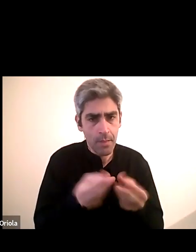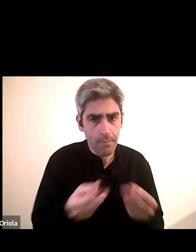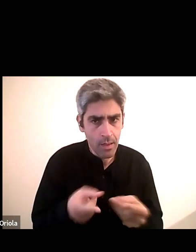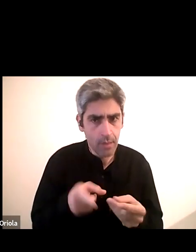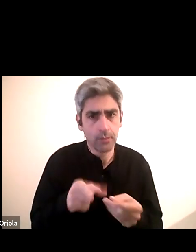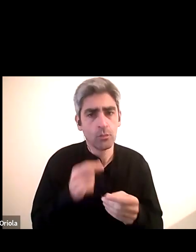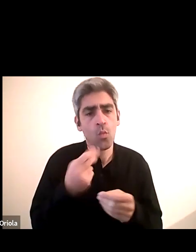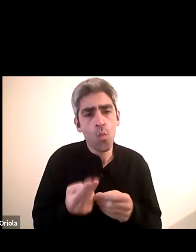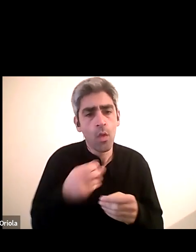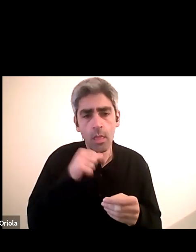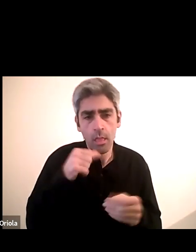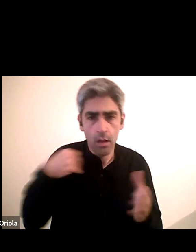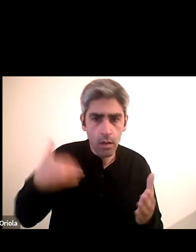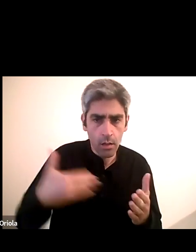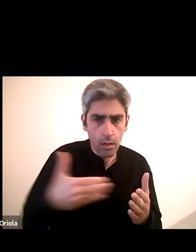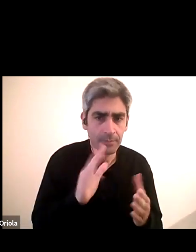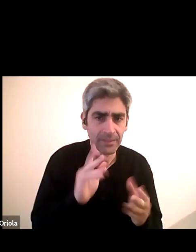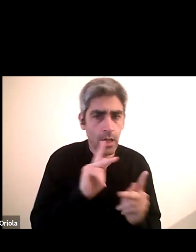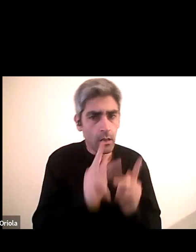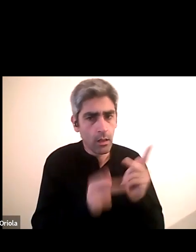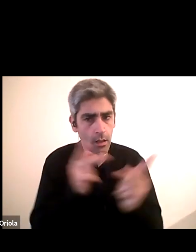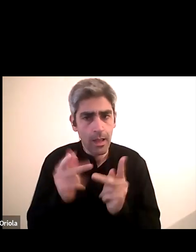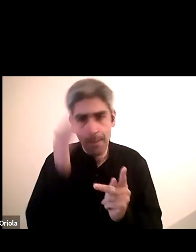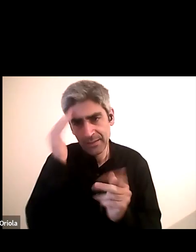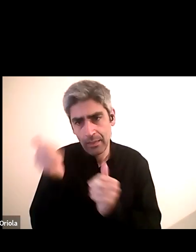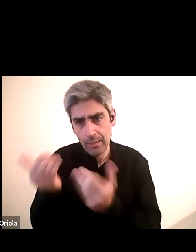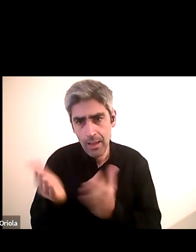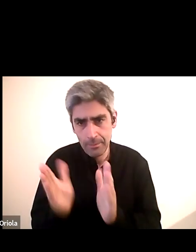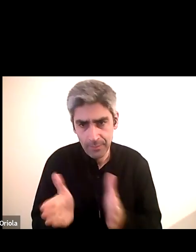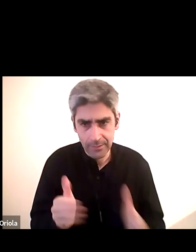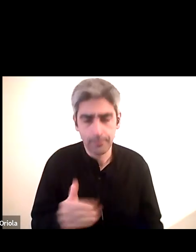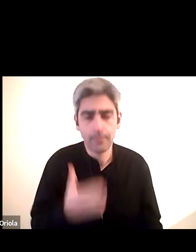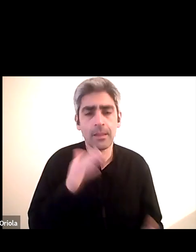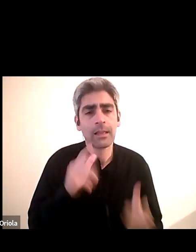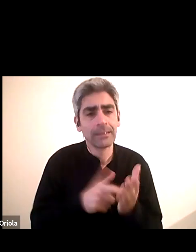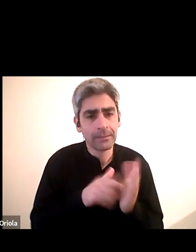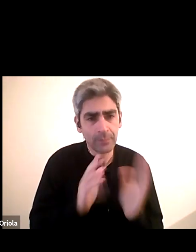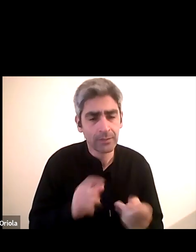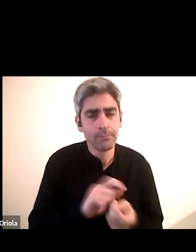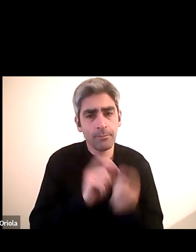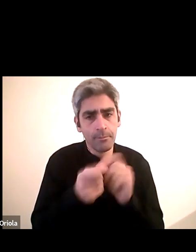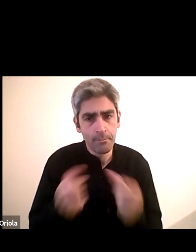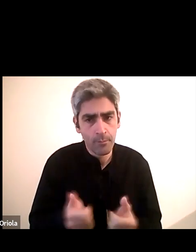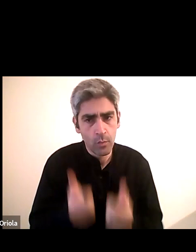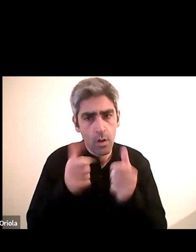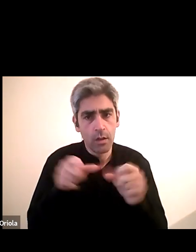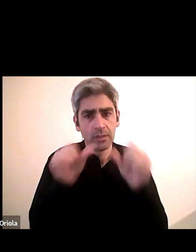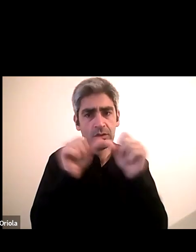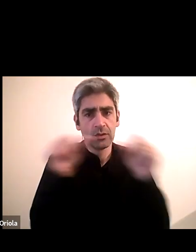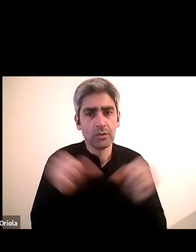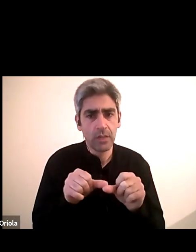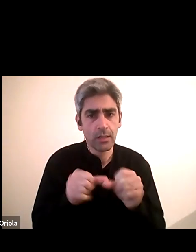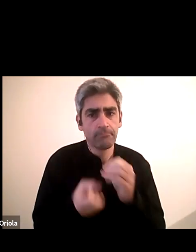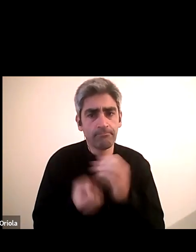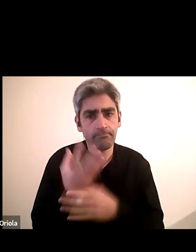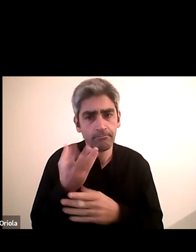são utilizados por aí fora. É necessário melhorar o sistema de